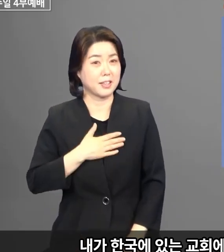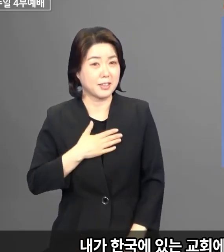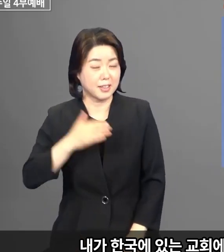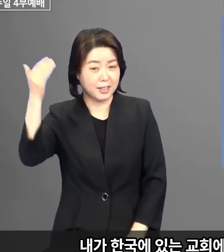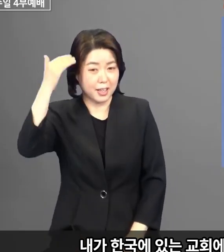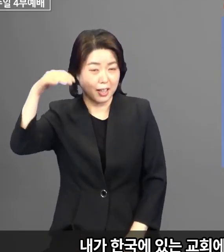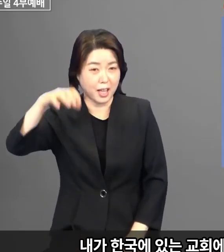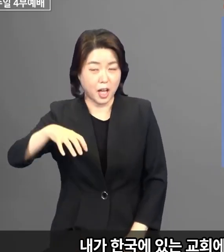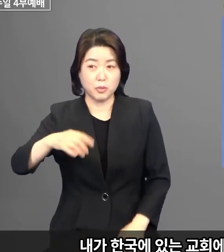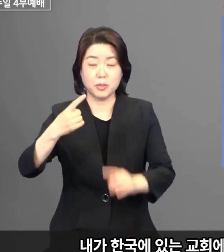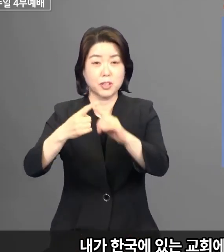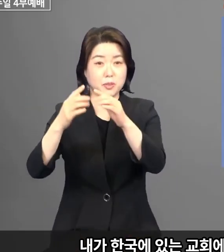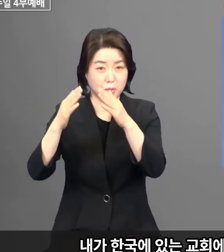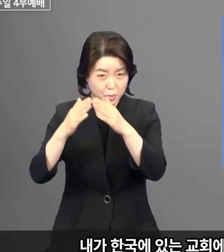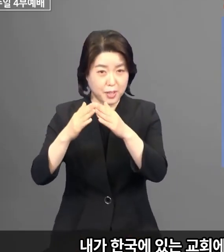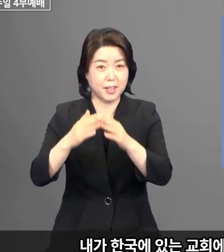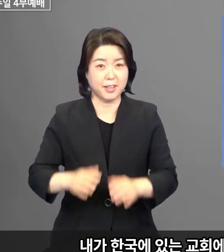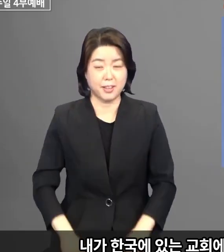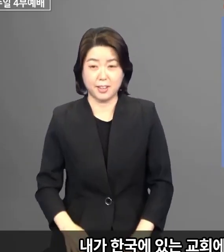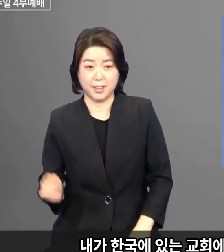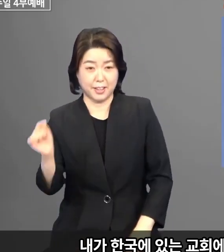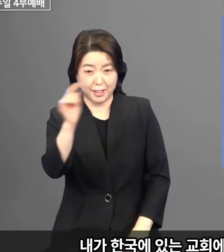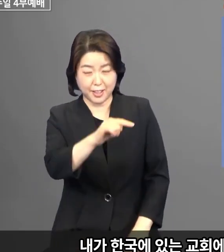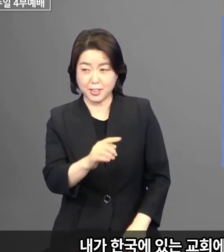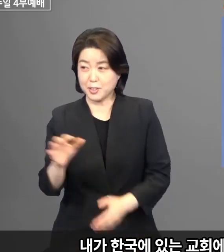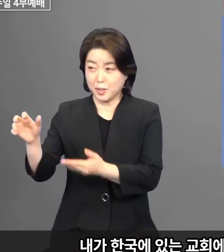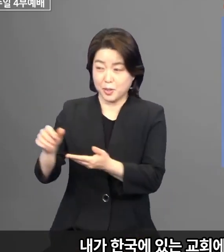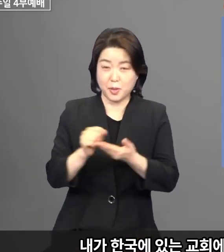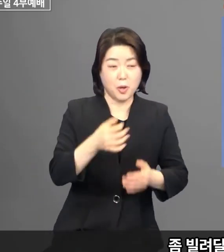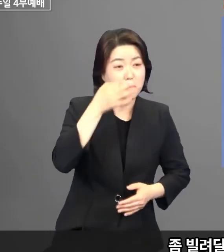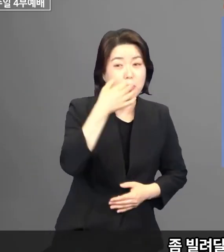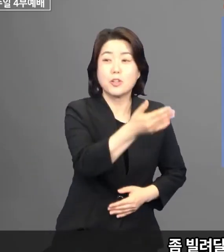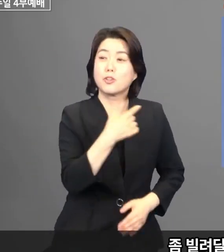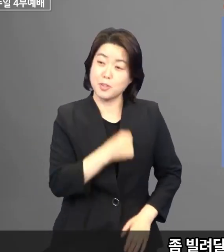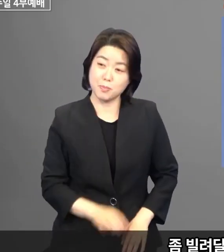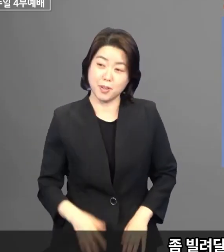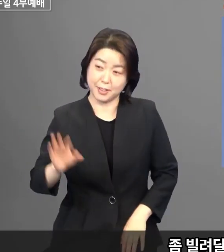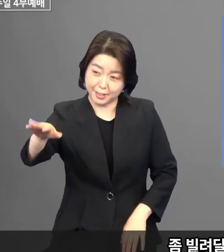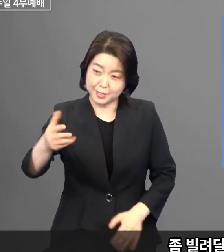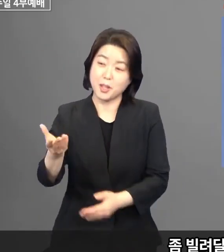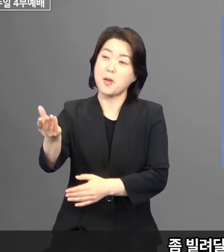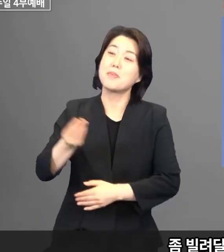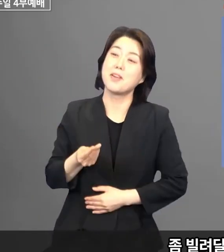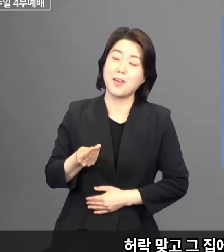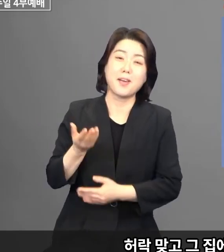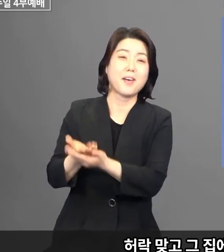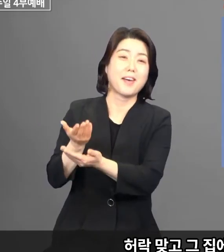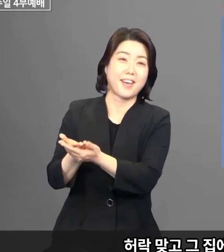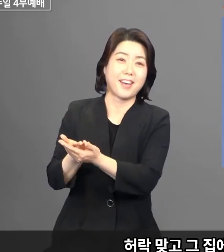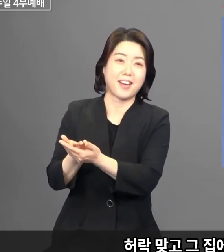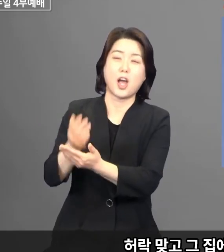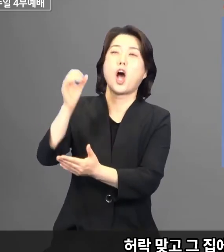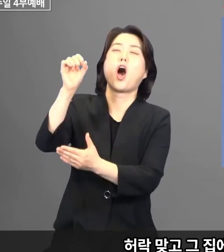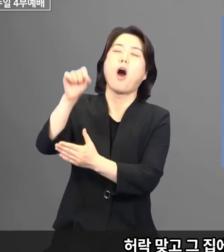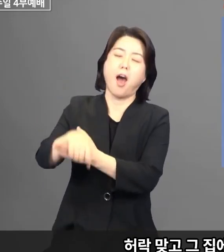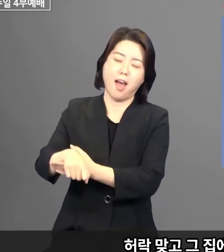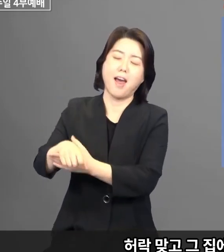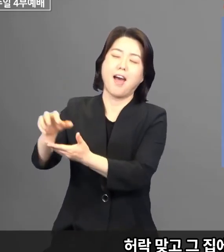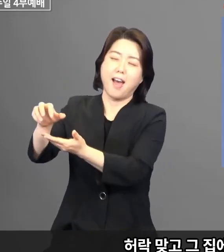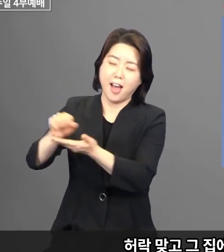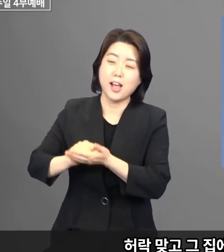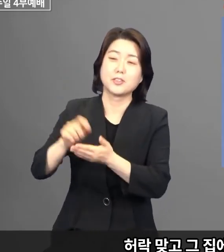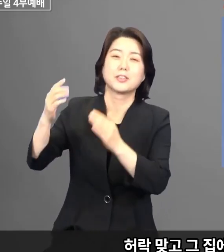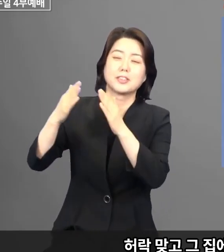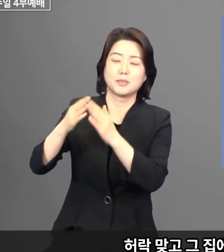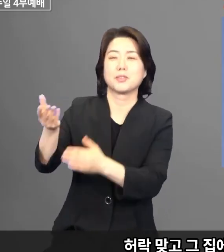한국에 있는 교회에 가서 보여드리고 싶은데 좀 빌려달라고 해서 허락받고 그